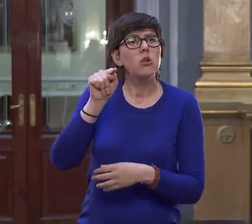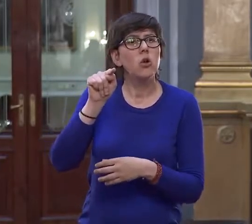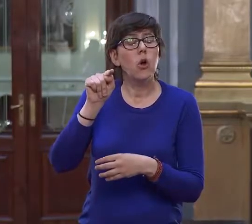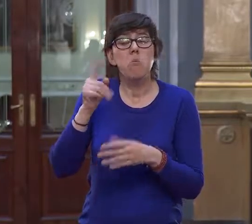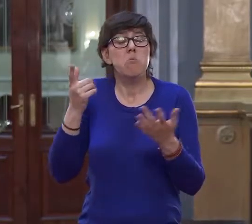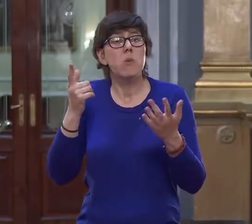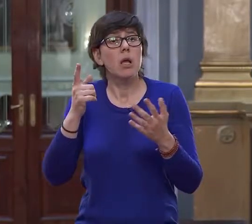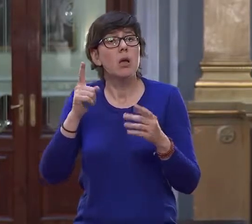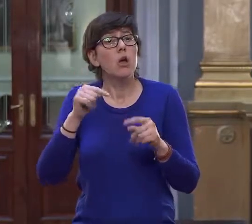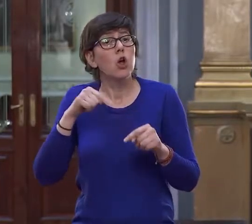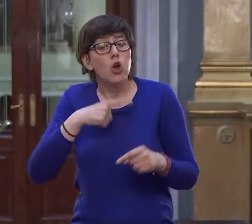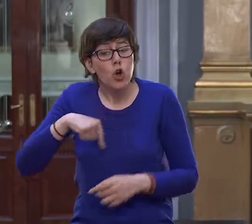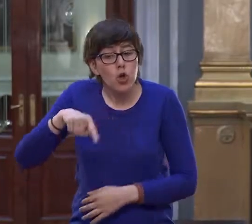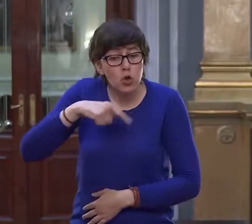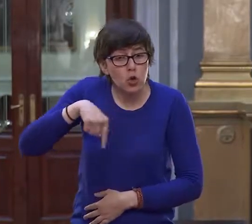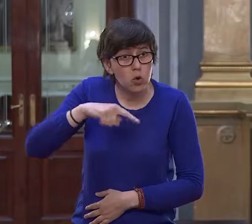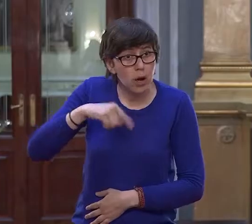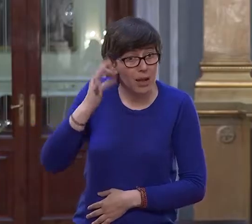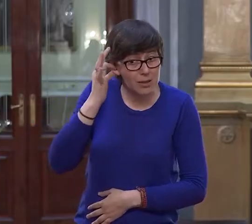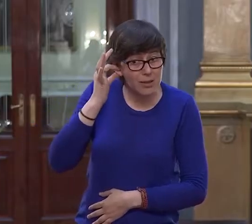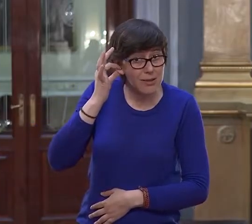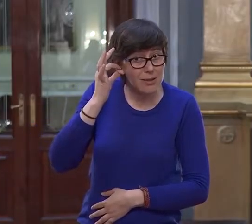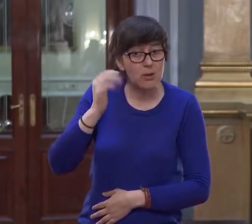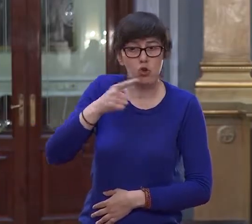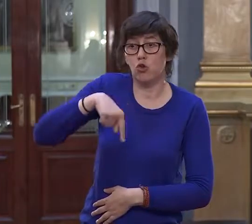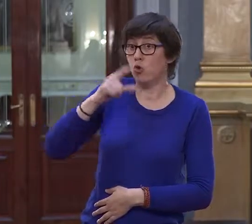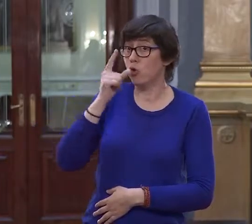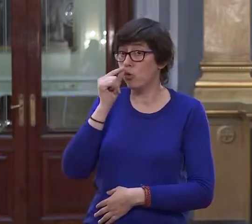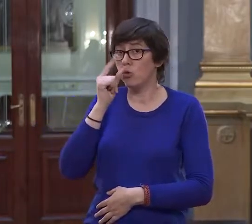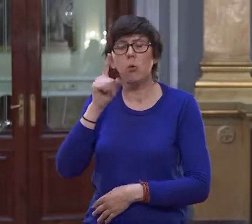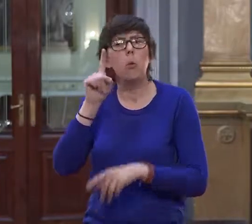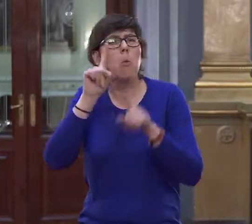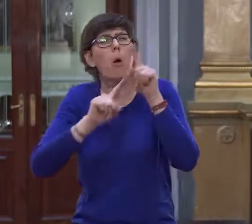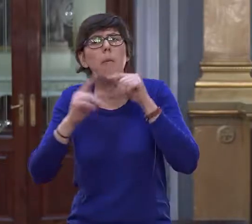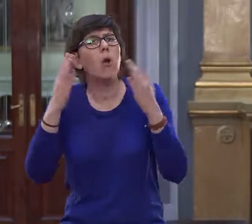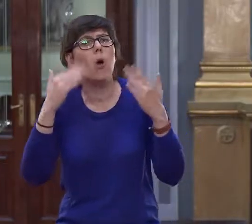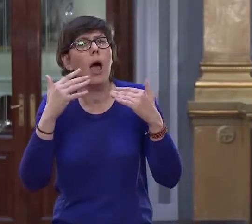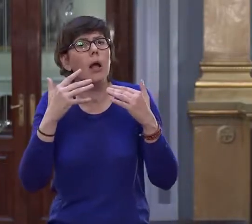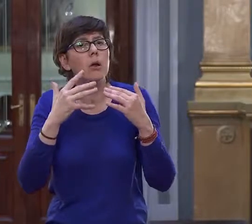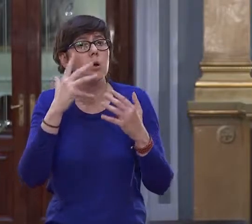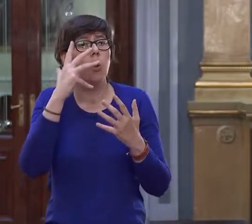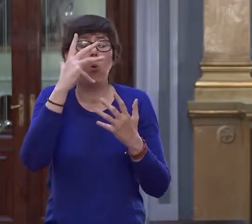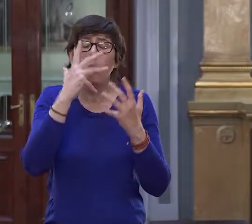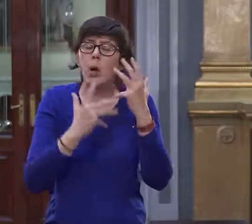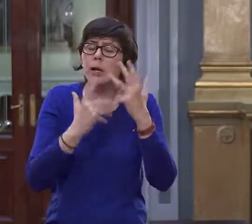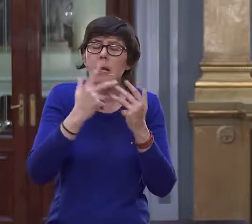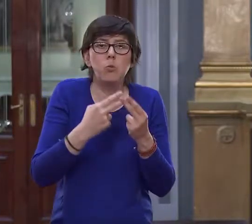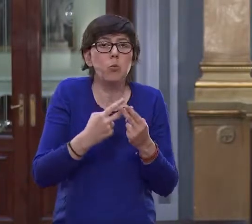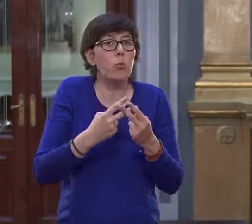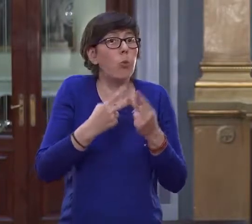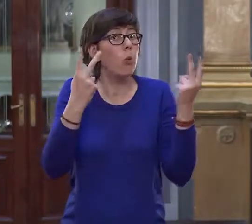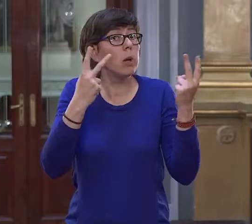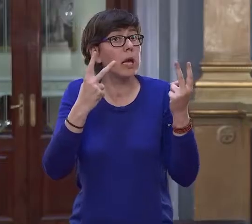los casos de financiación irregular del Partido Popular. Nosotros y nosotras no tenemos desde Podemos ningún